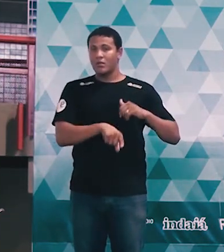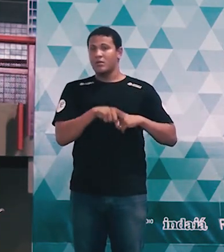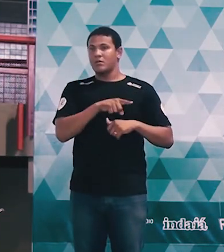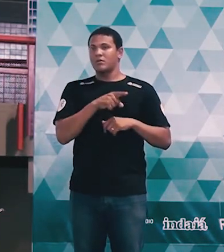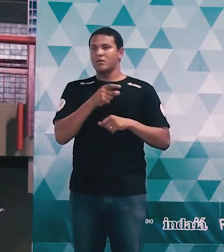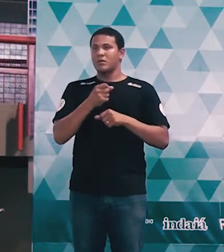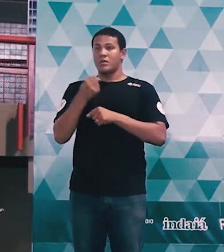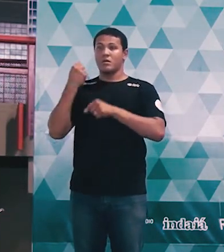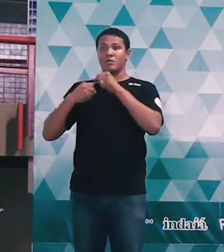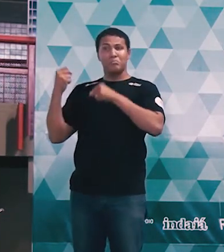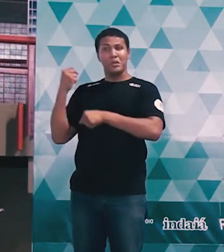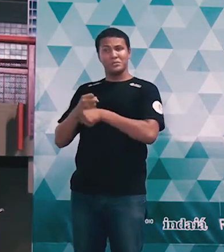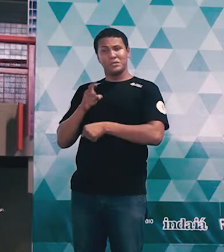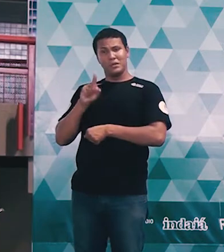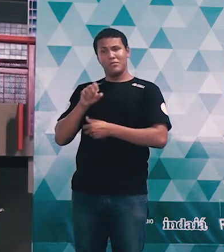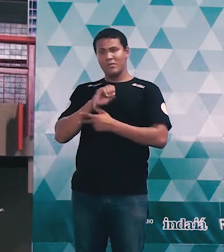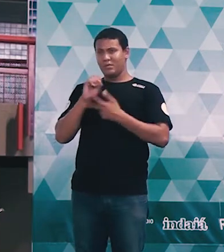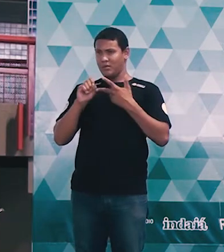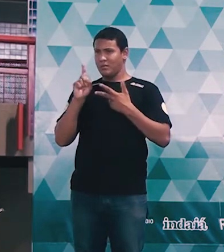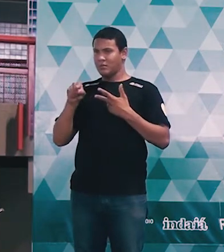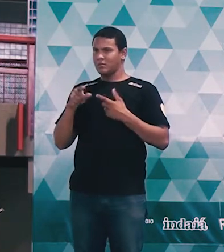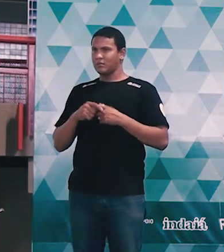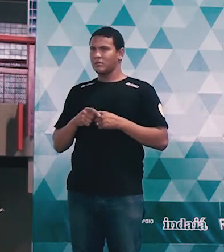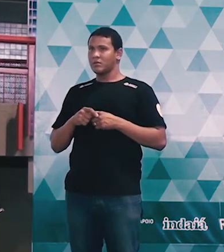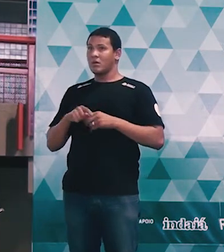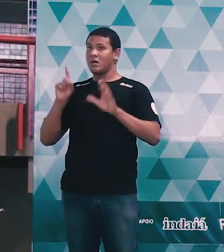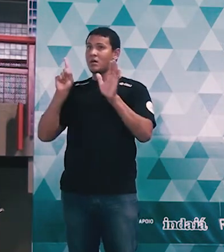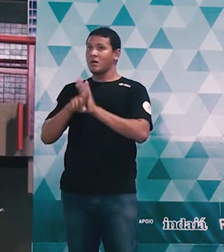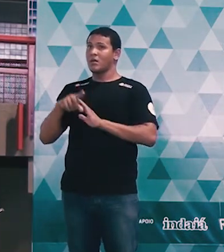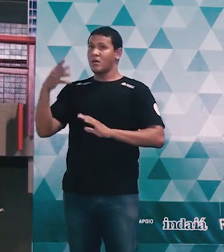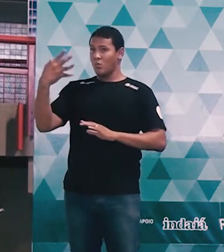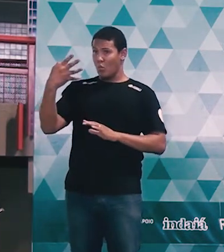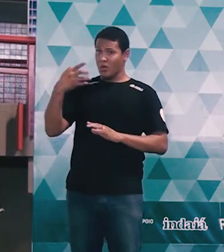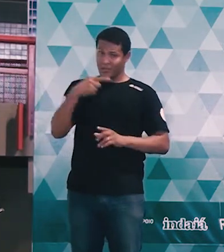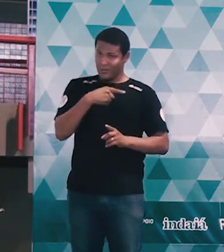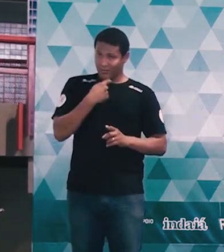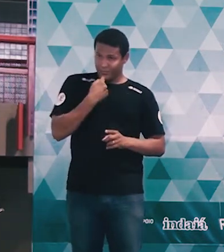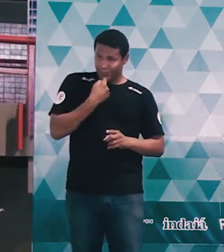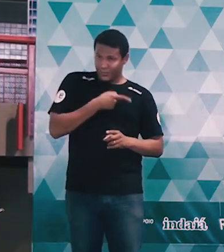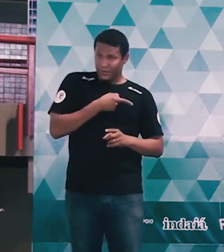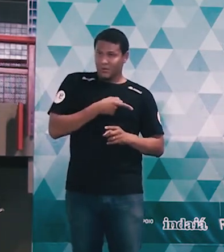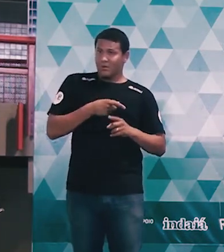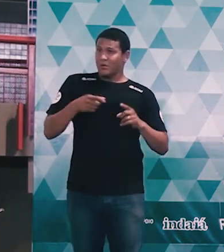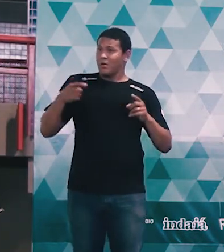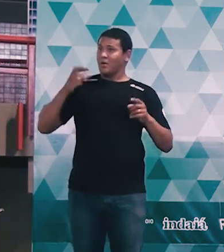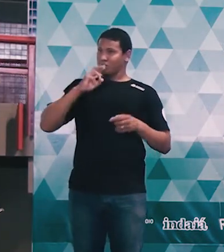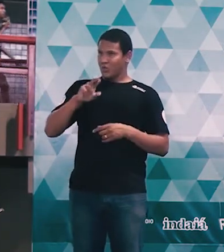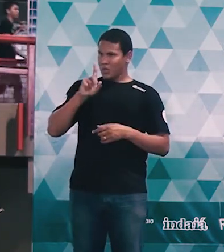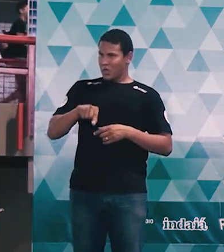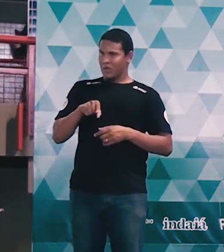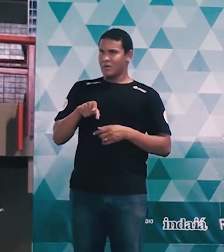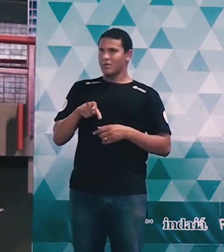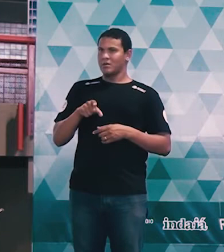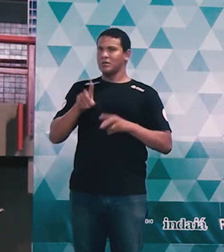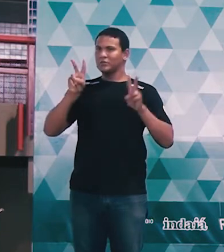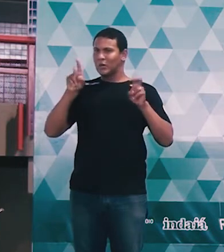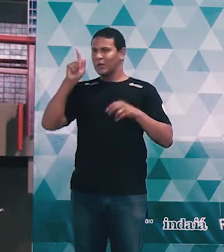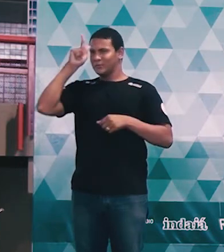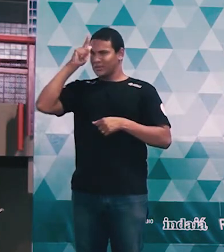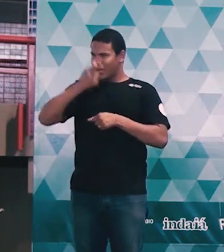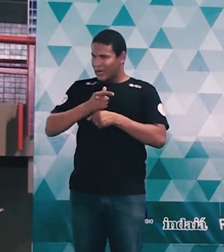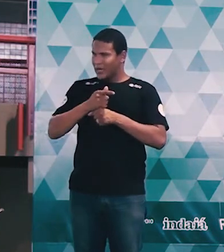Enem de 2016. A questão 4, que a gente acabou de resolver, que foi aquela questão que um